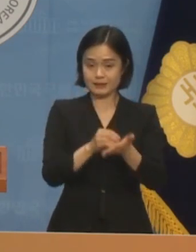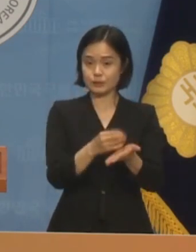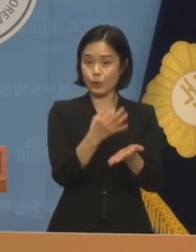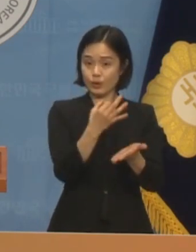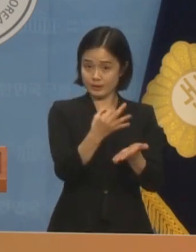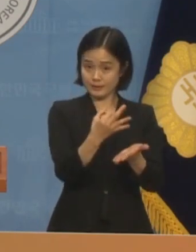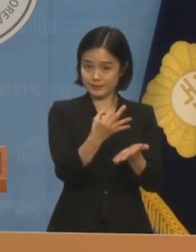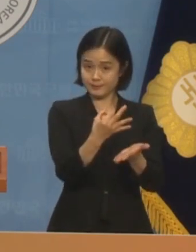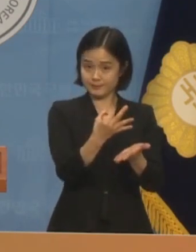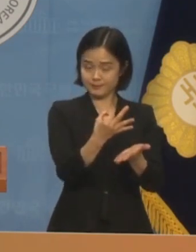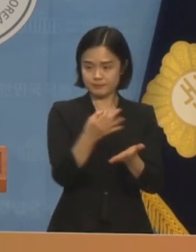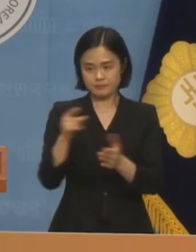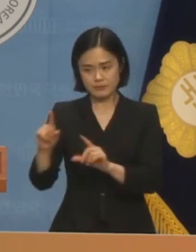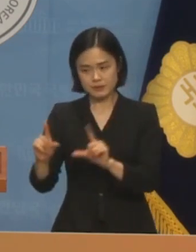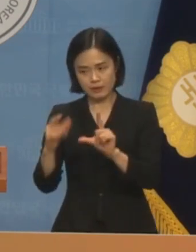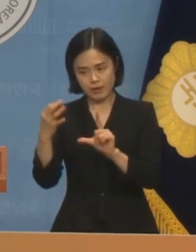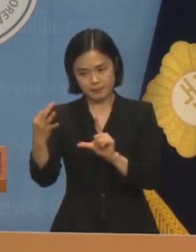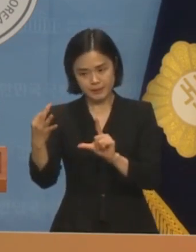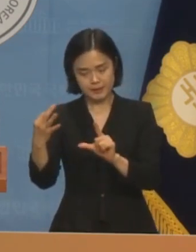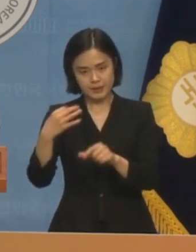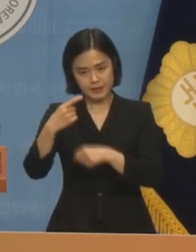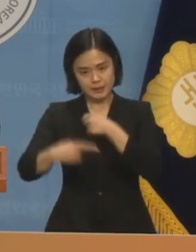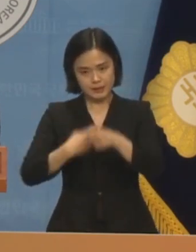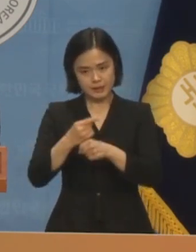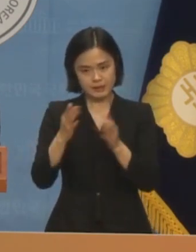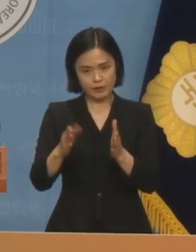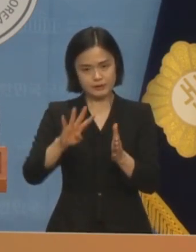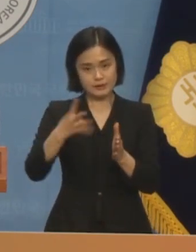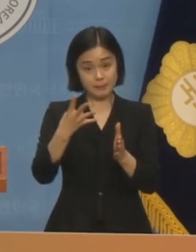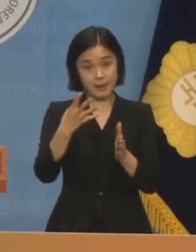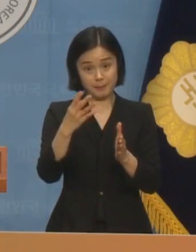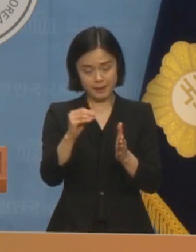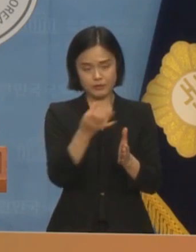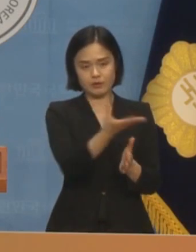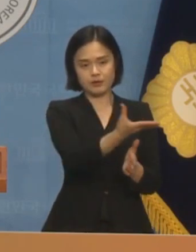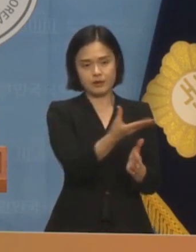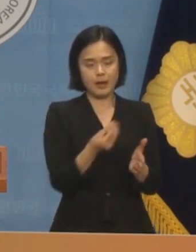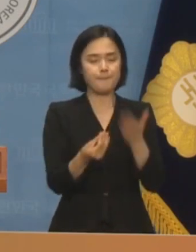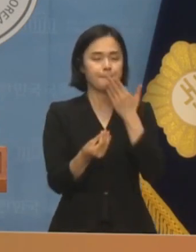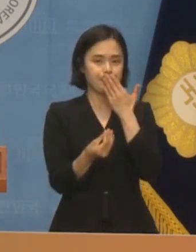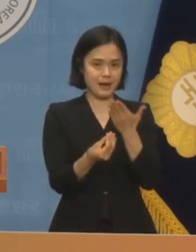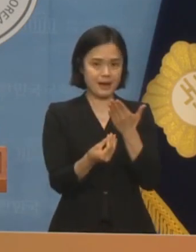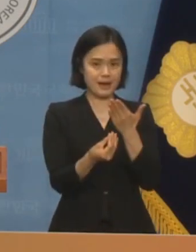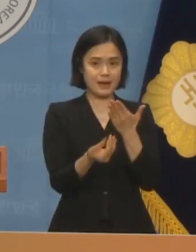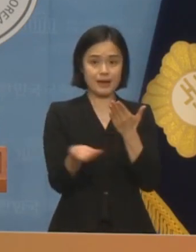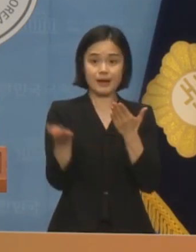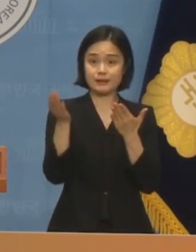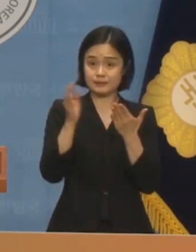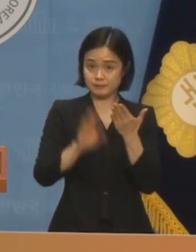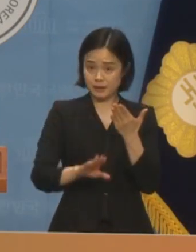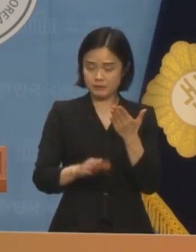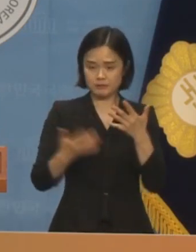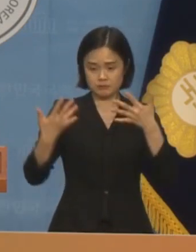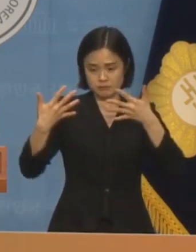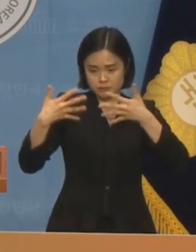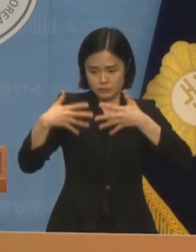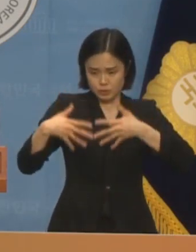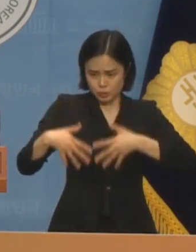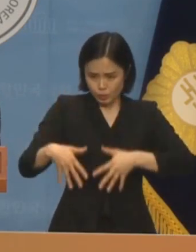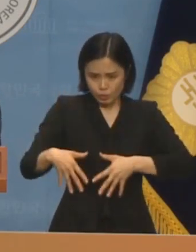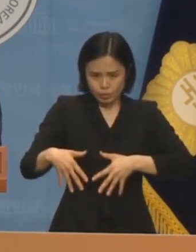실소요액과 생활비 연 400만 원까지 대출해주고 있습니다. 하지만 조건에 해당하지 않는